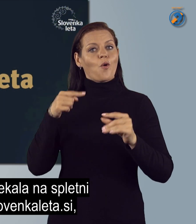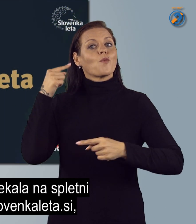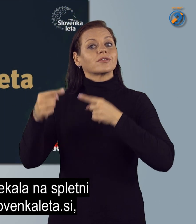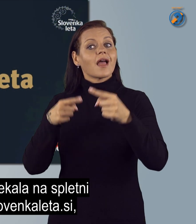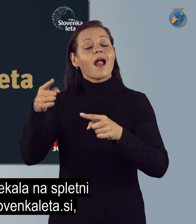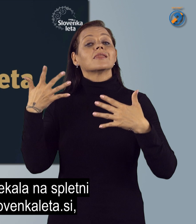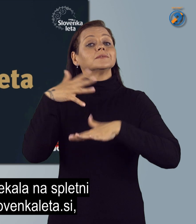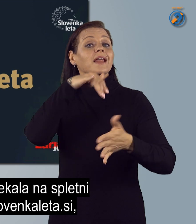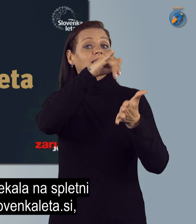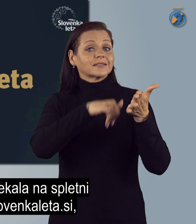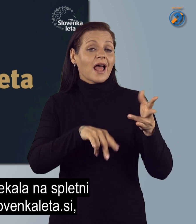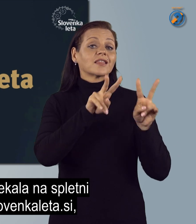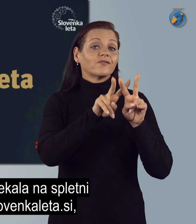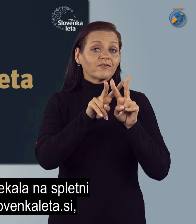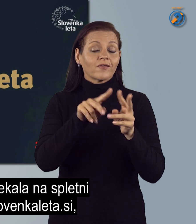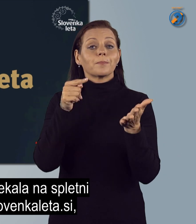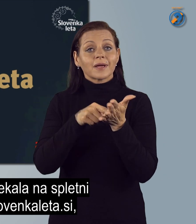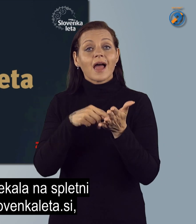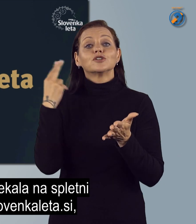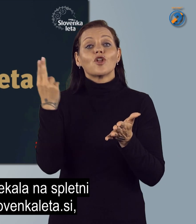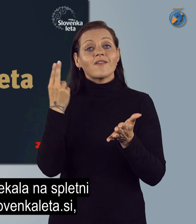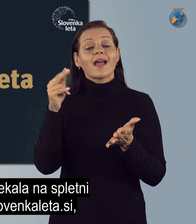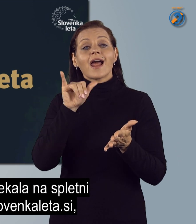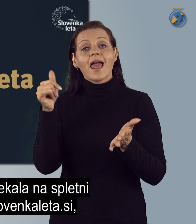Prireditev je potekala na spletni strani